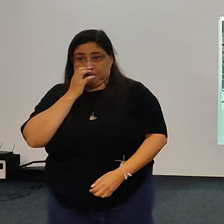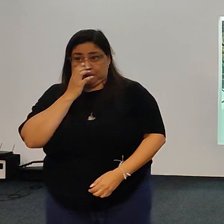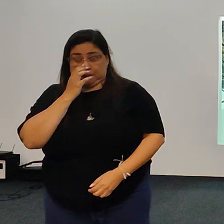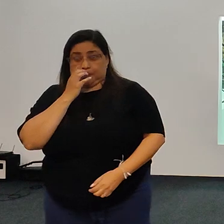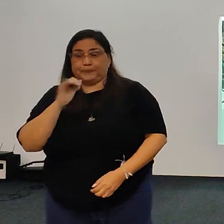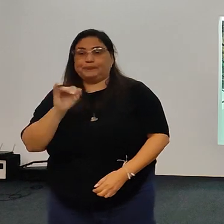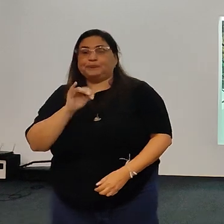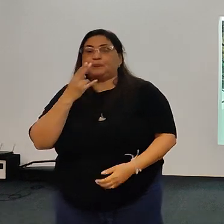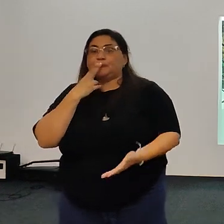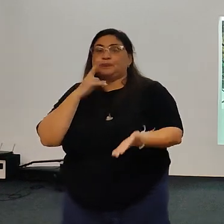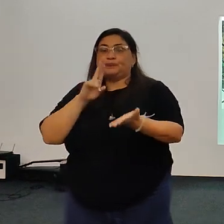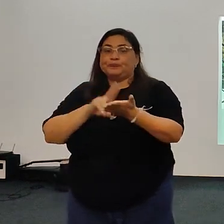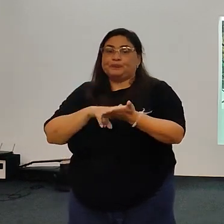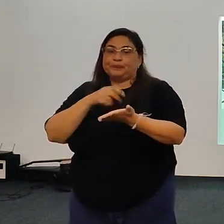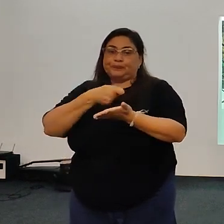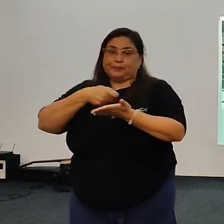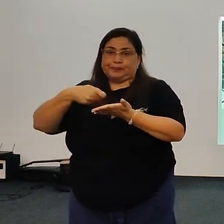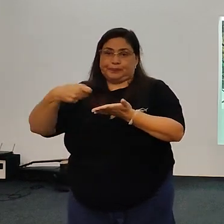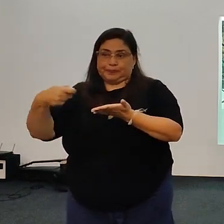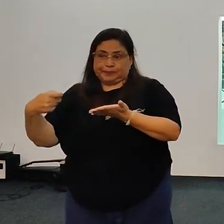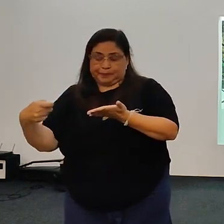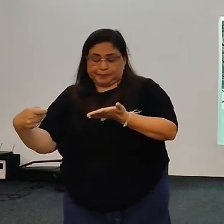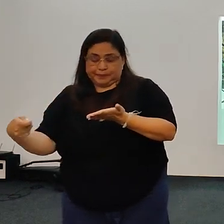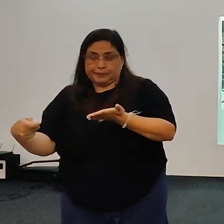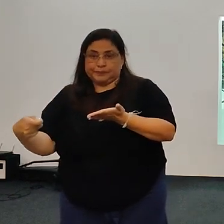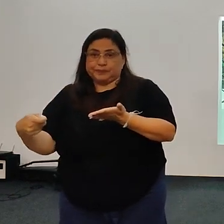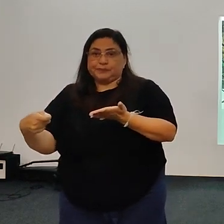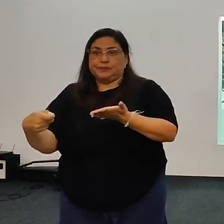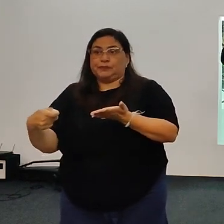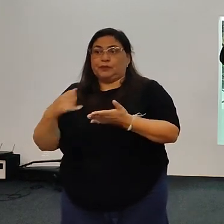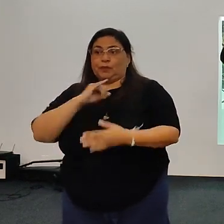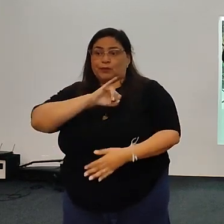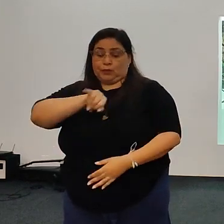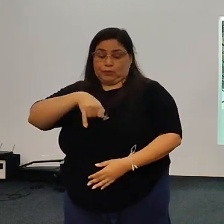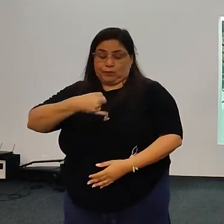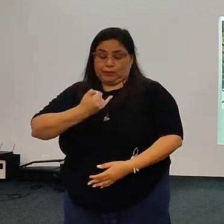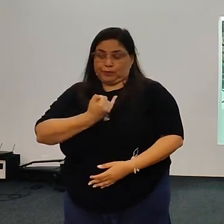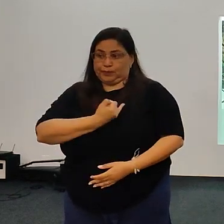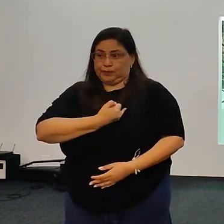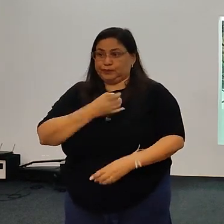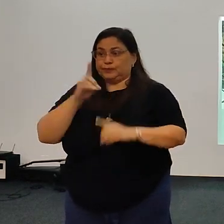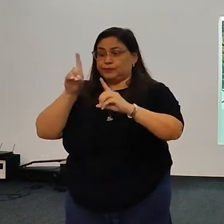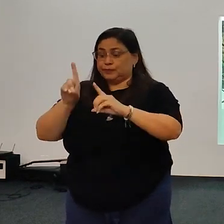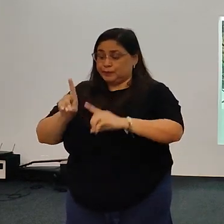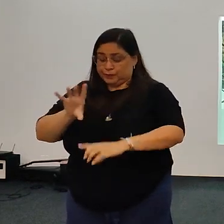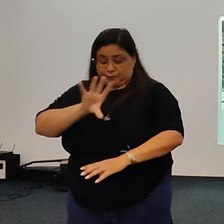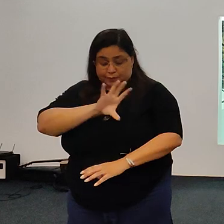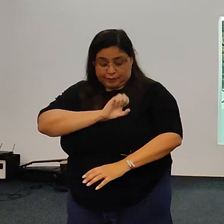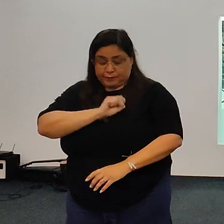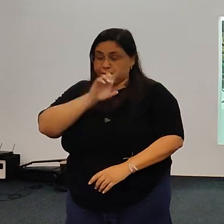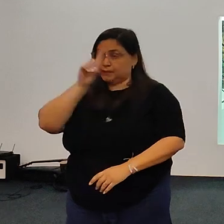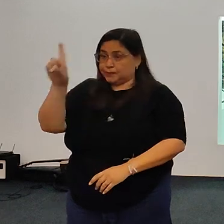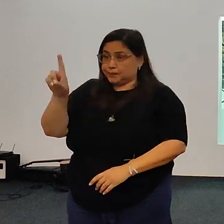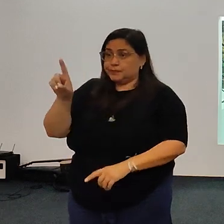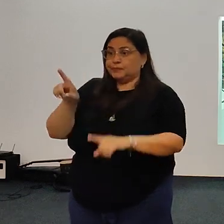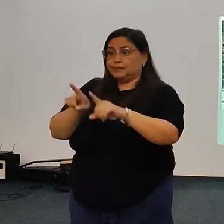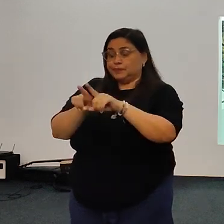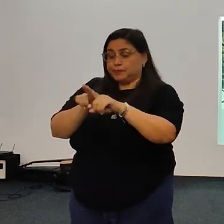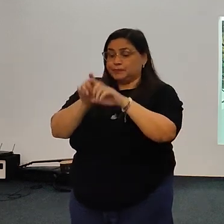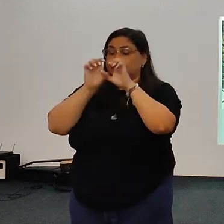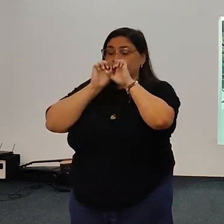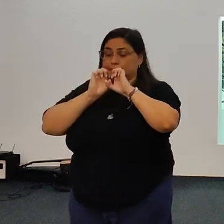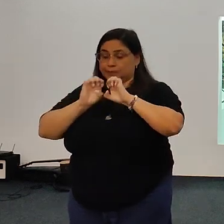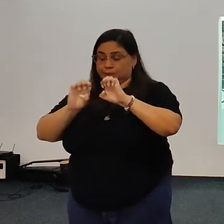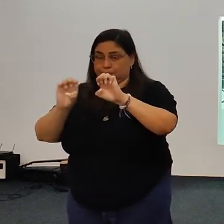Irmãos, quem escreveu esta carta foi João, o discípulo amado, o mesmo que escreveu o Evangelho.